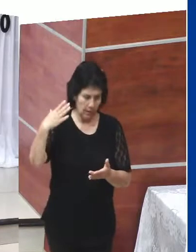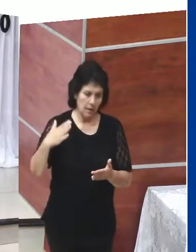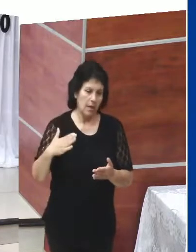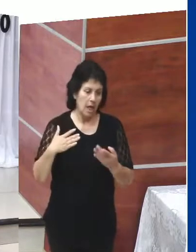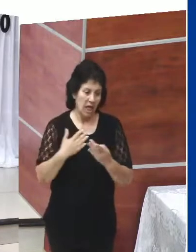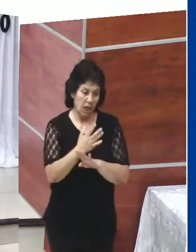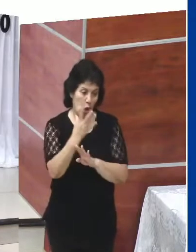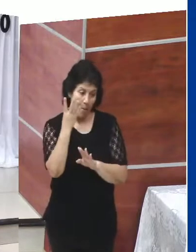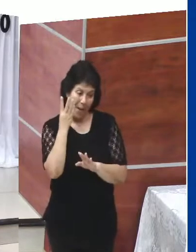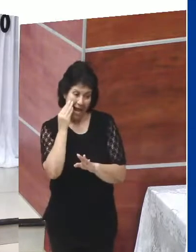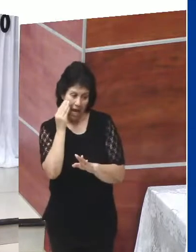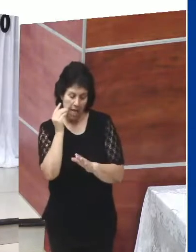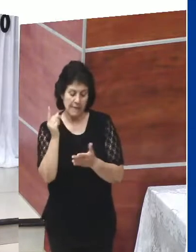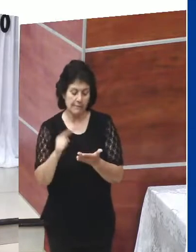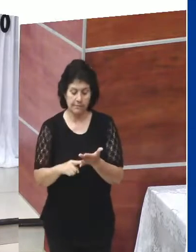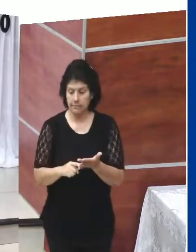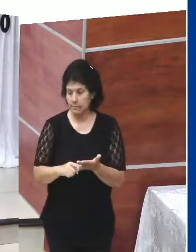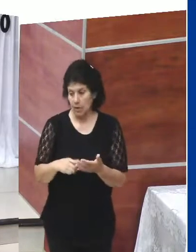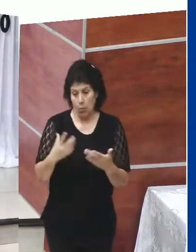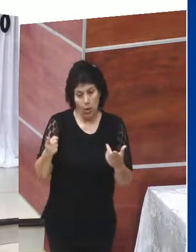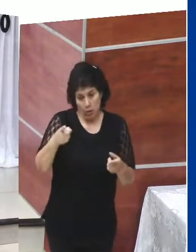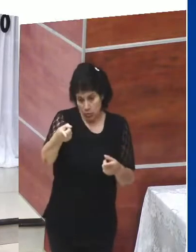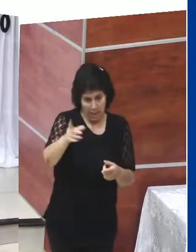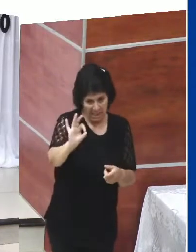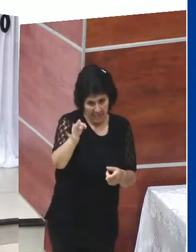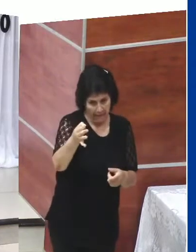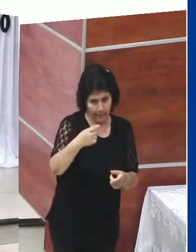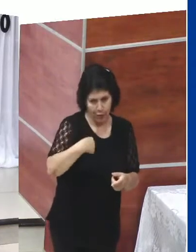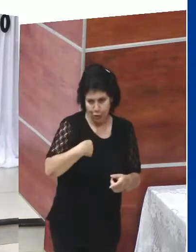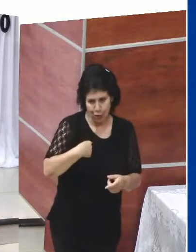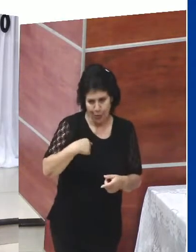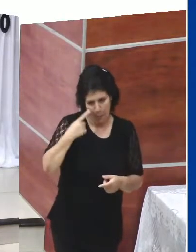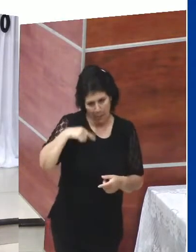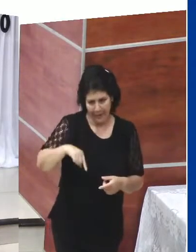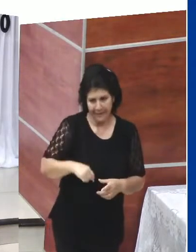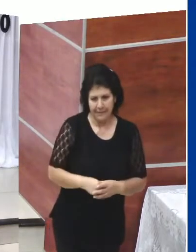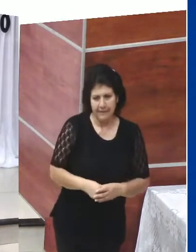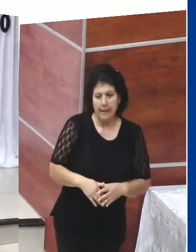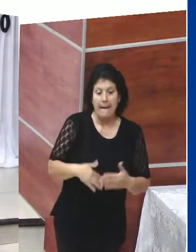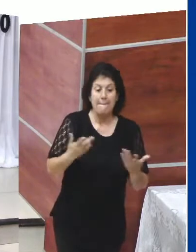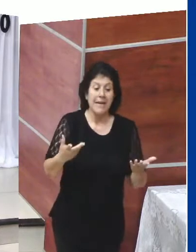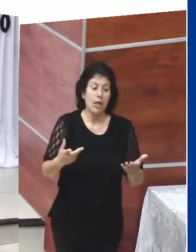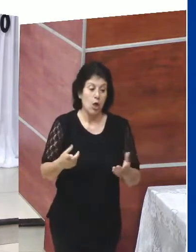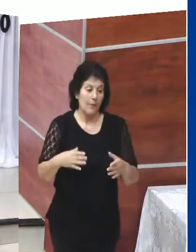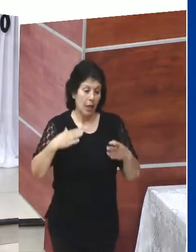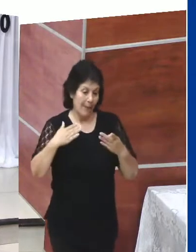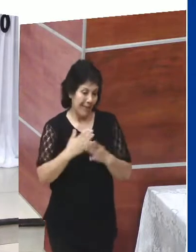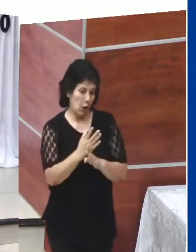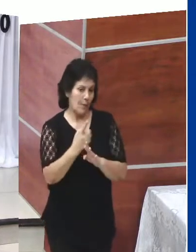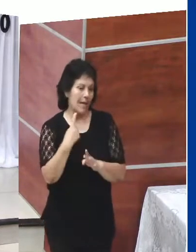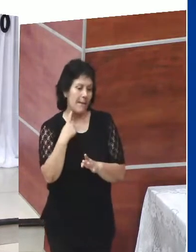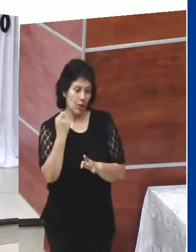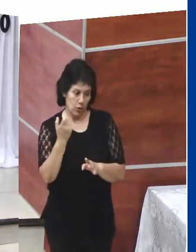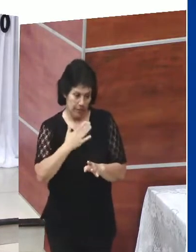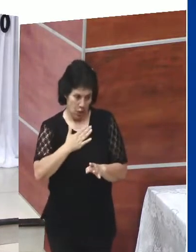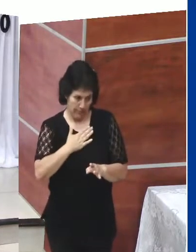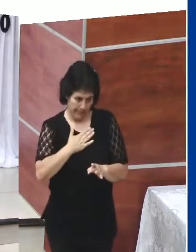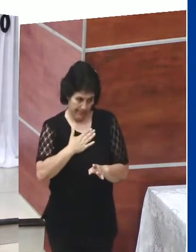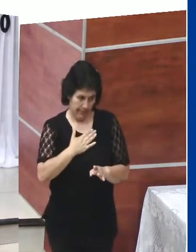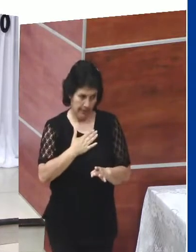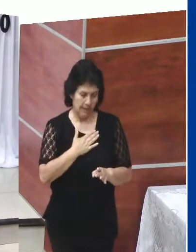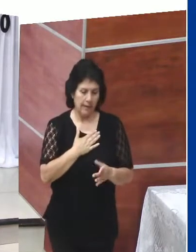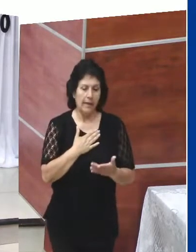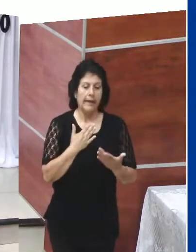fuerte. Capaz que el de ustedes sí, ¿no es cierto? Pero el español es mi debilidad y no tengo